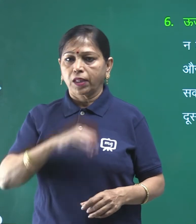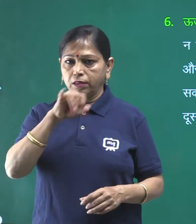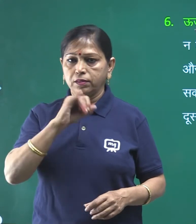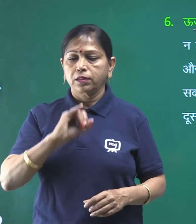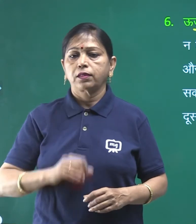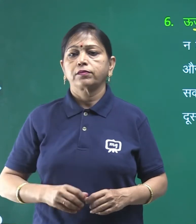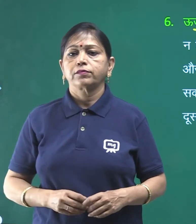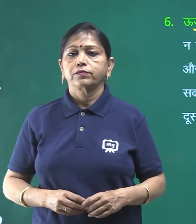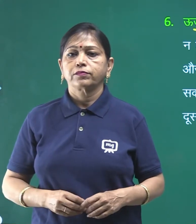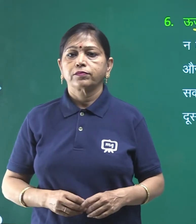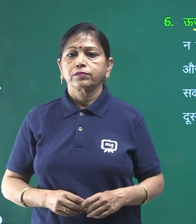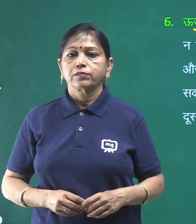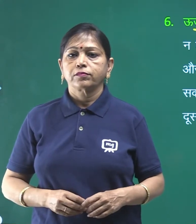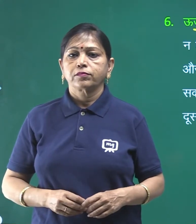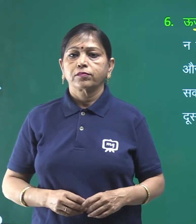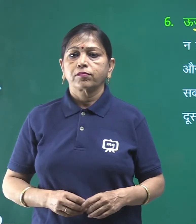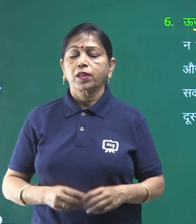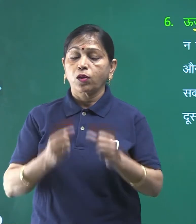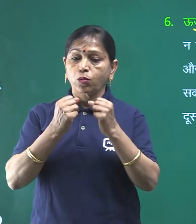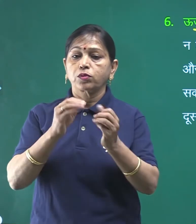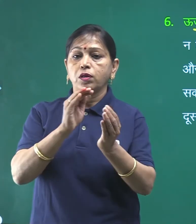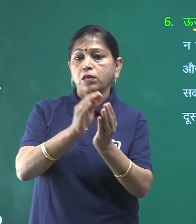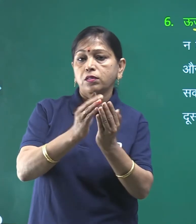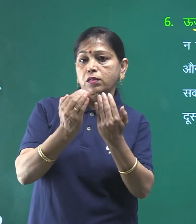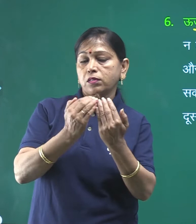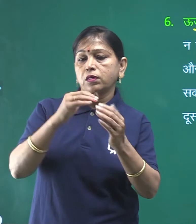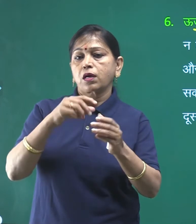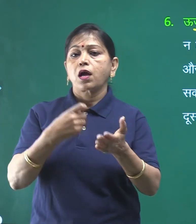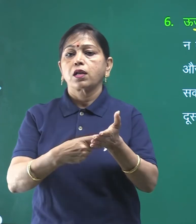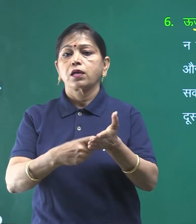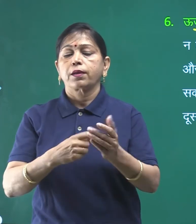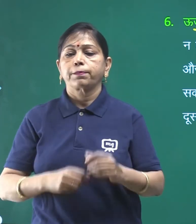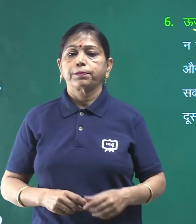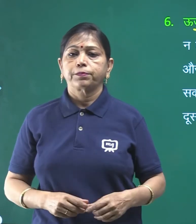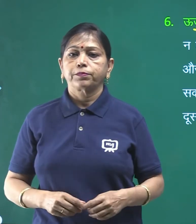6 ऊर्जा संरक्षण का नियम।